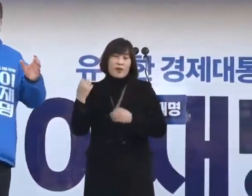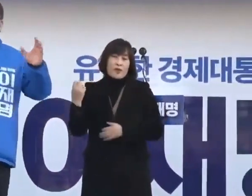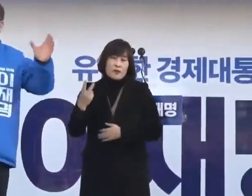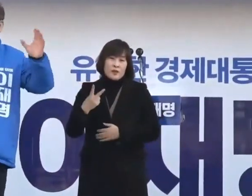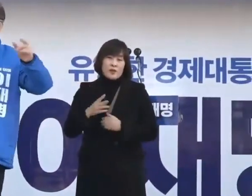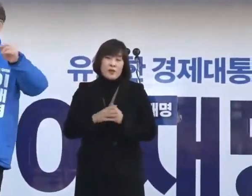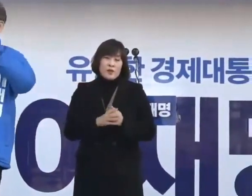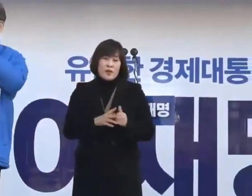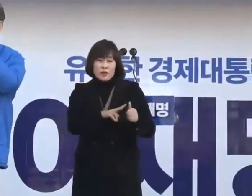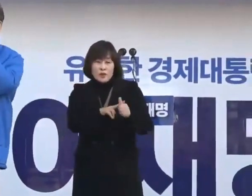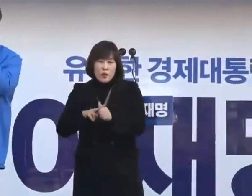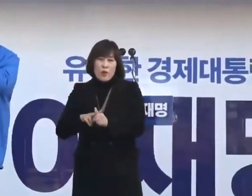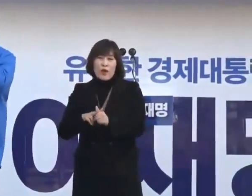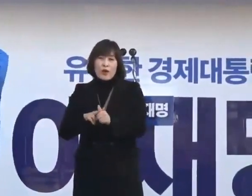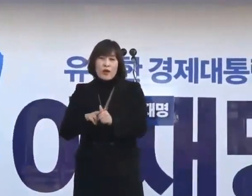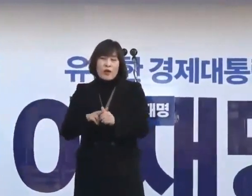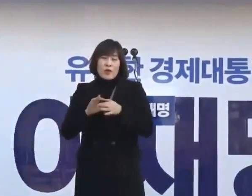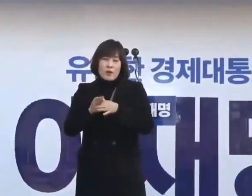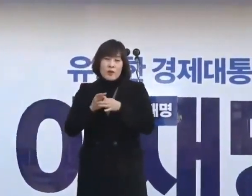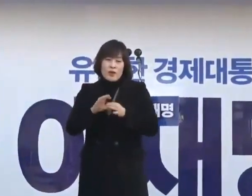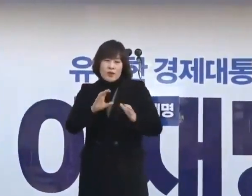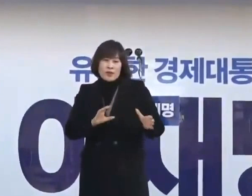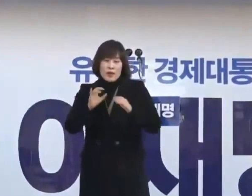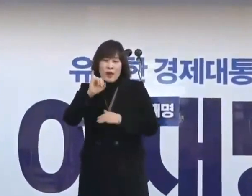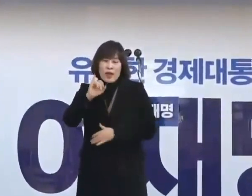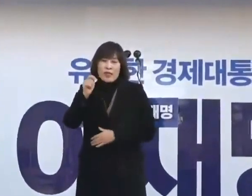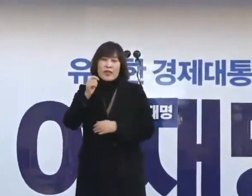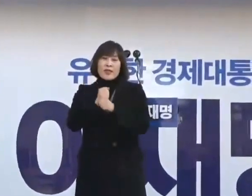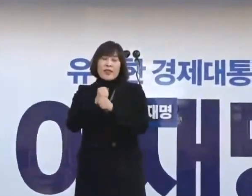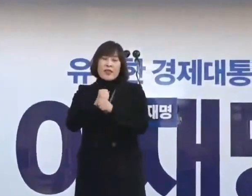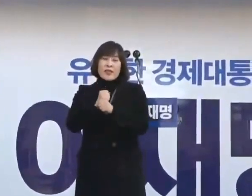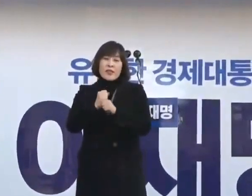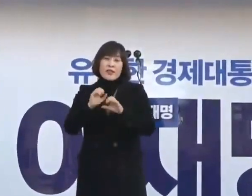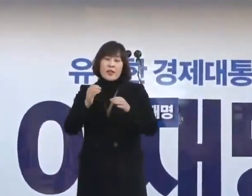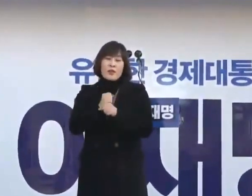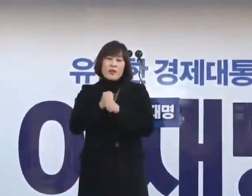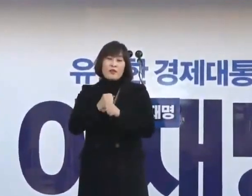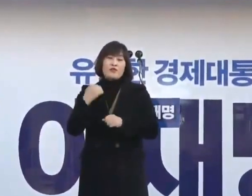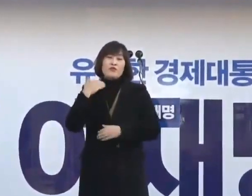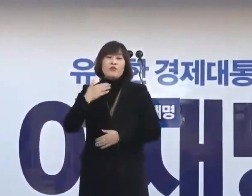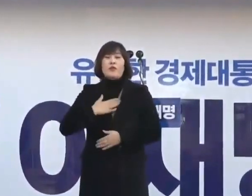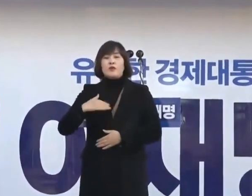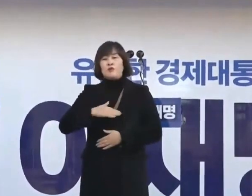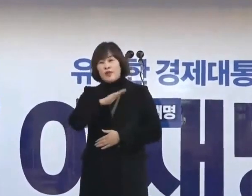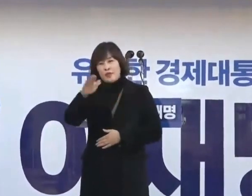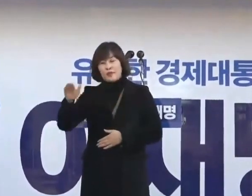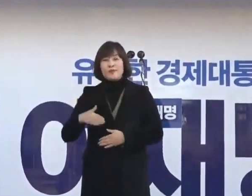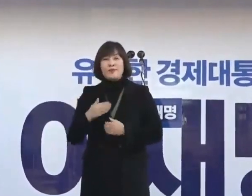통해서 세계로 ICT 기업들이 나갈 수 있게 만든 건 바로 우리였습니다.